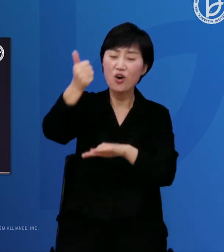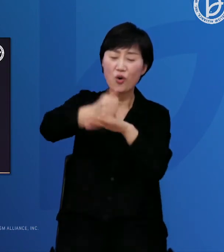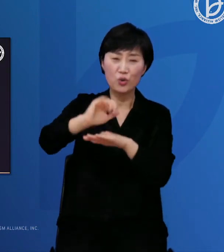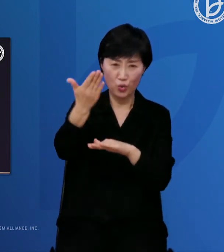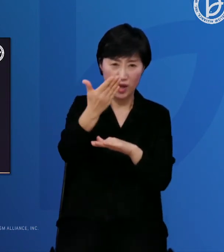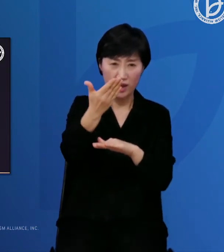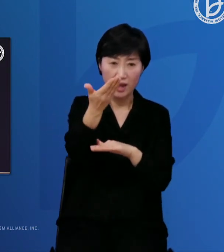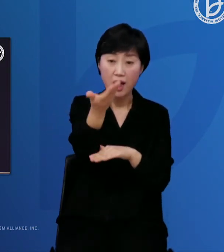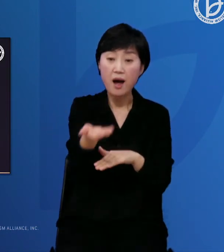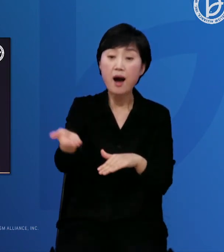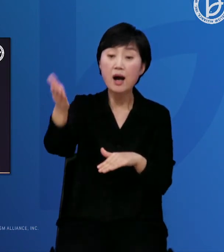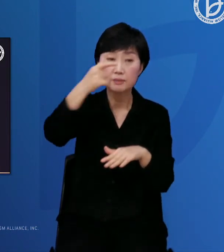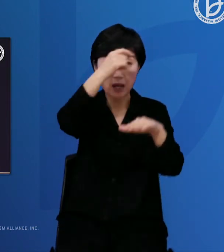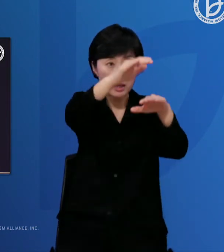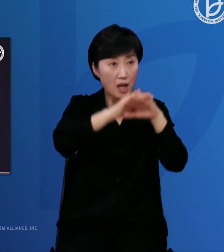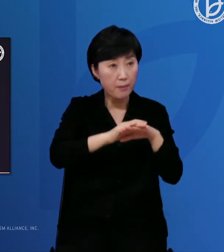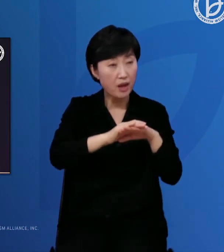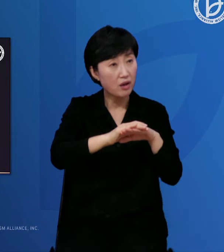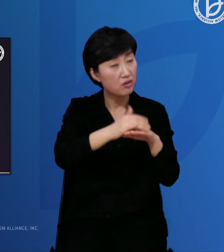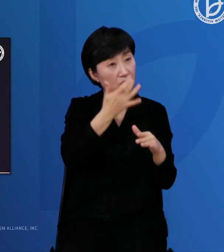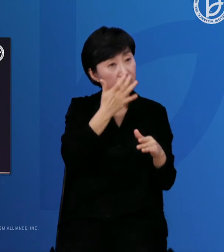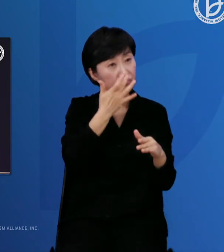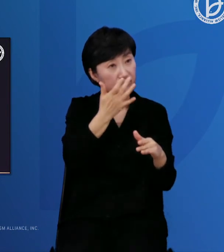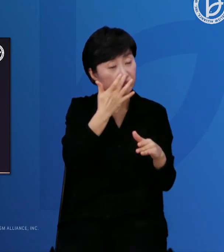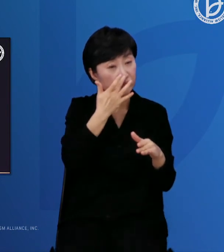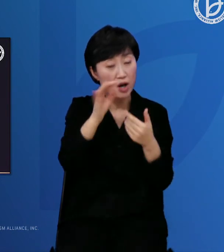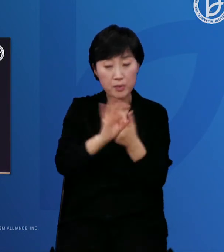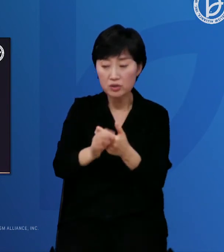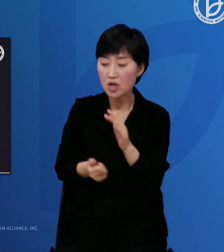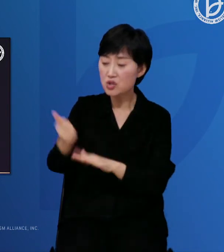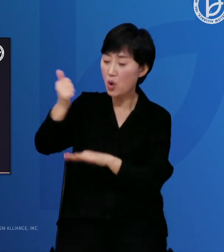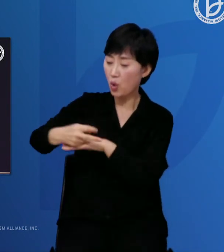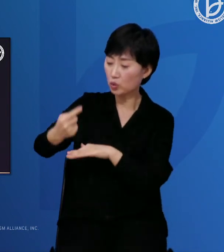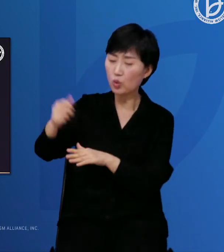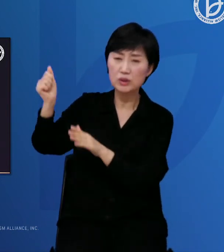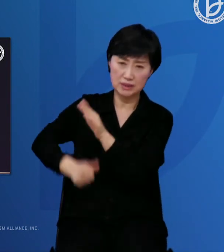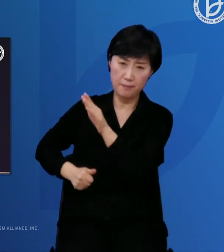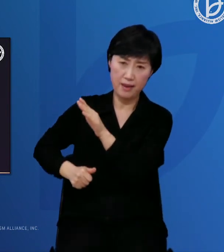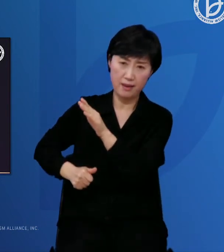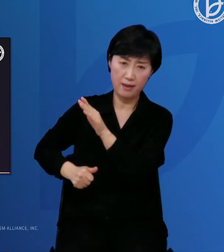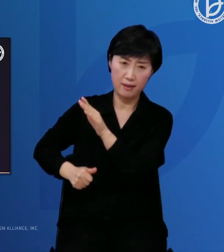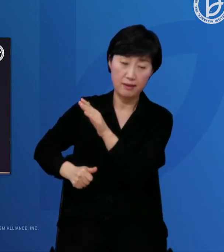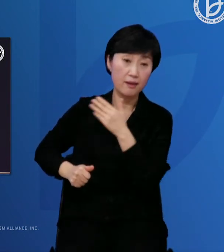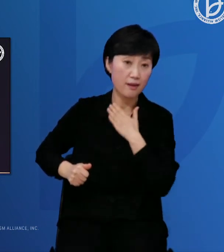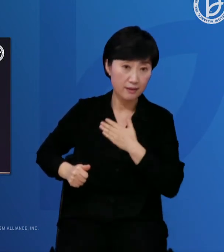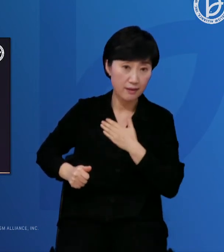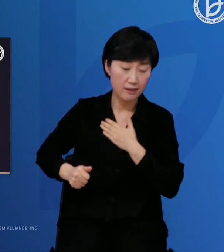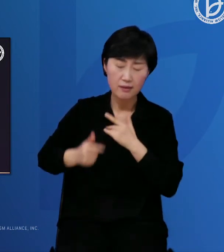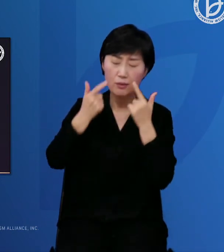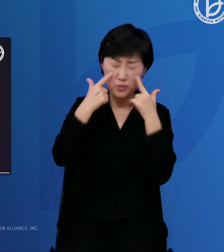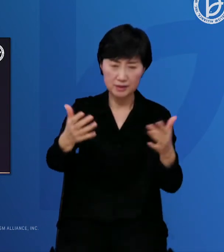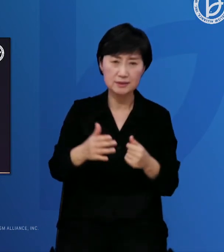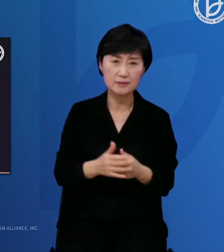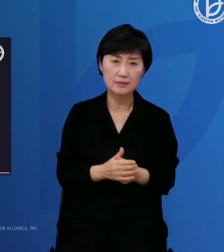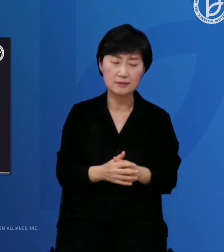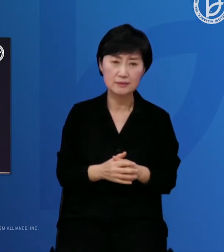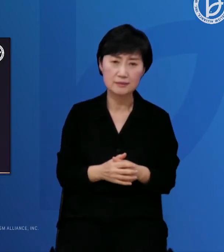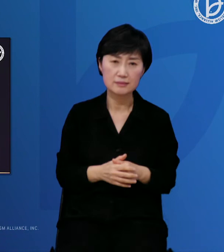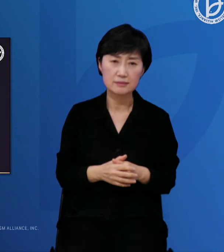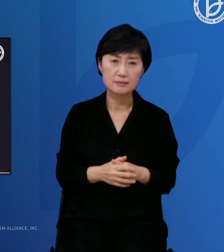실패합니다. But if you forfeit your blessing of worship, even if you have success, you have failure that will come after that. 확실합니다. It's a sure